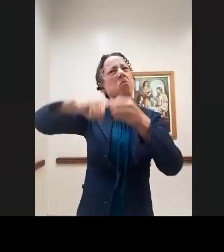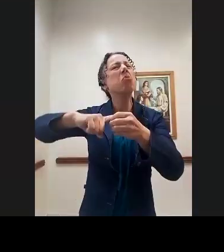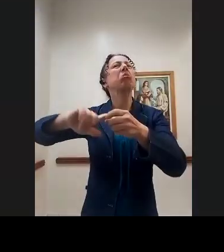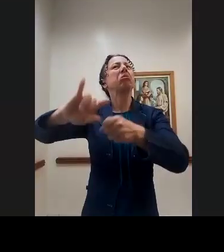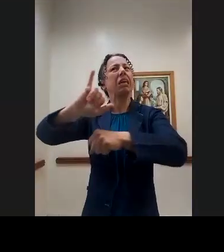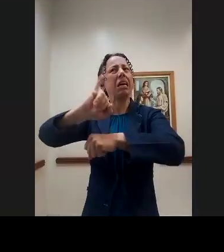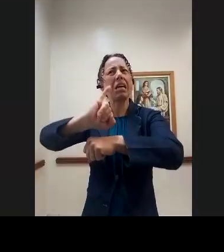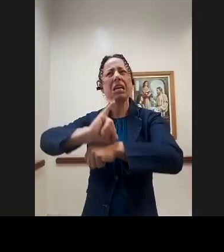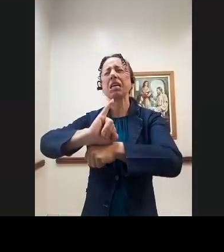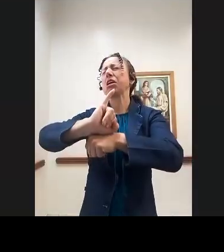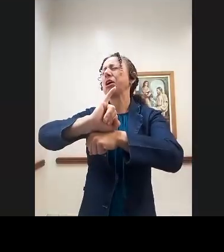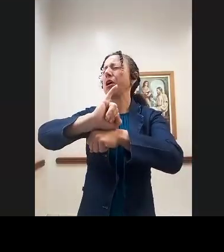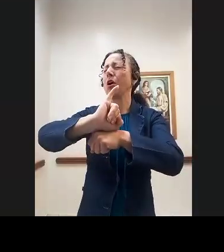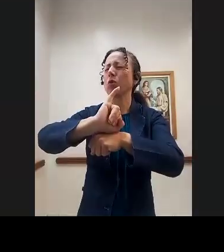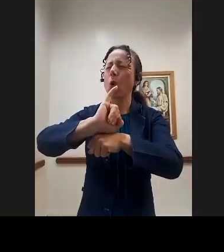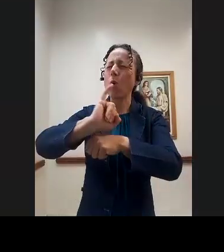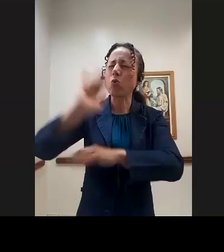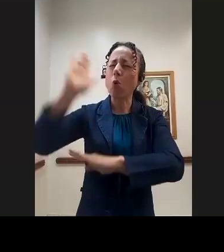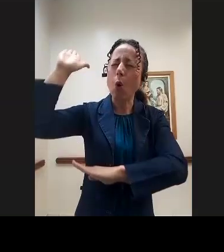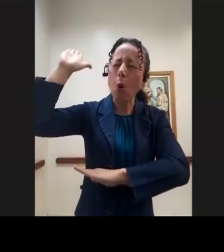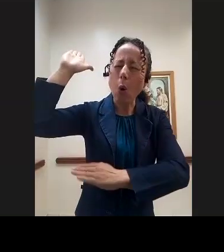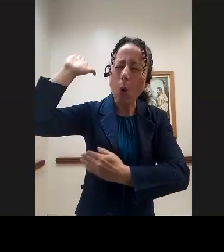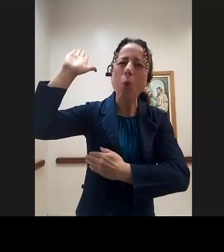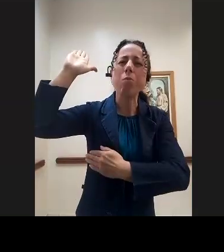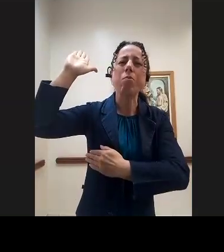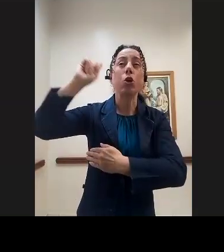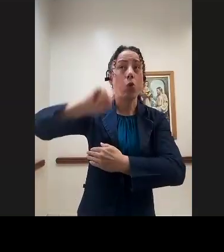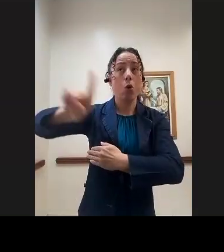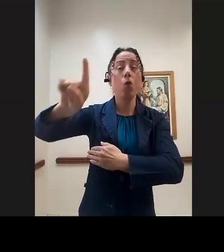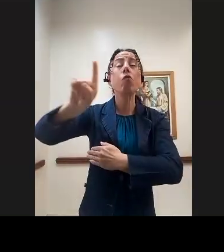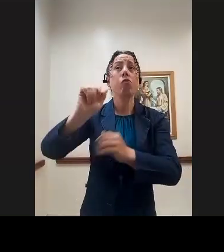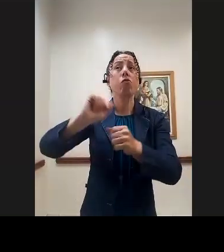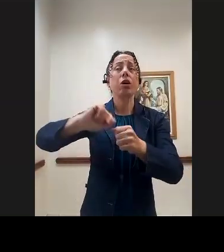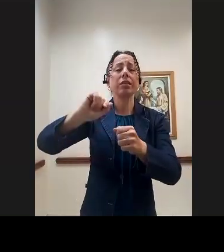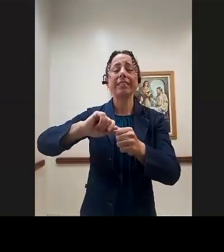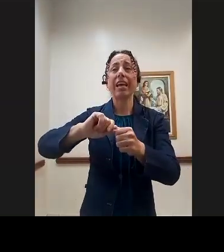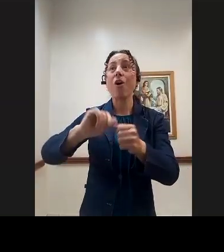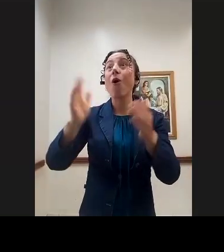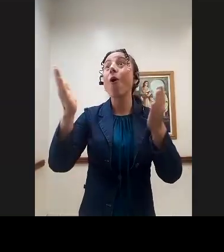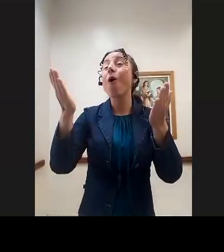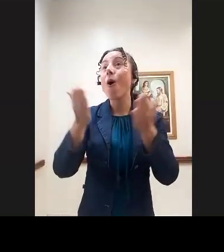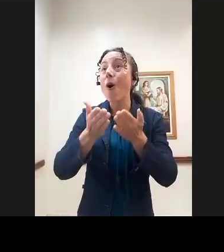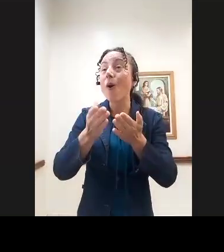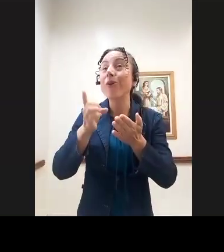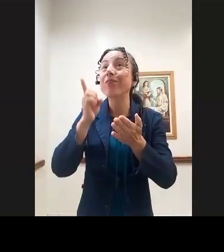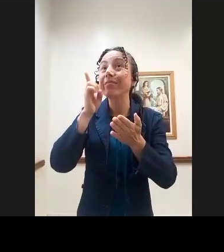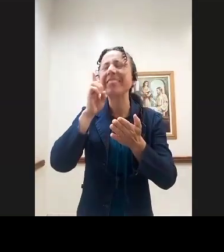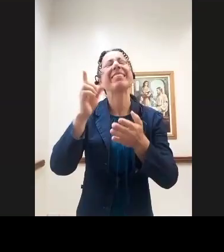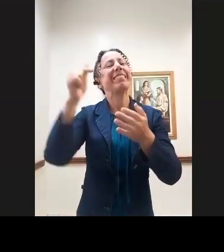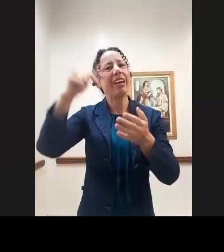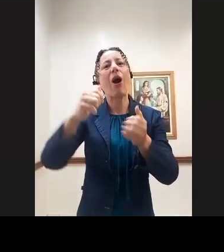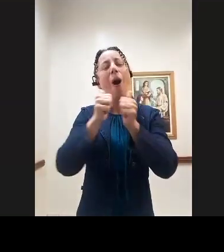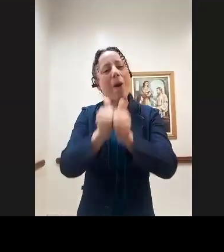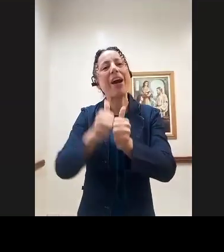vou fazer os convênios. E minha mãe está até hoje. Outro exemplo foi de uma amiga.